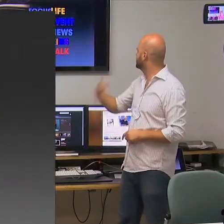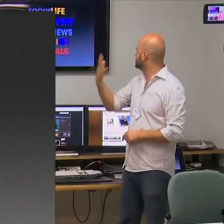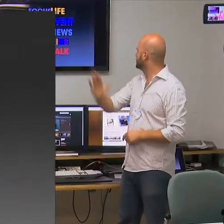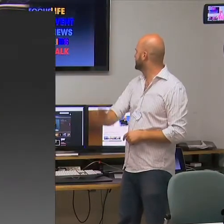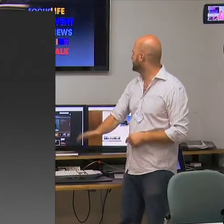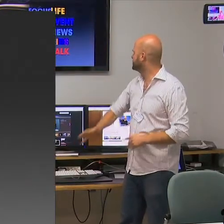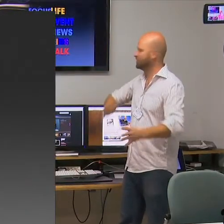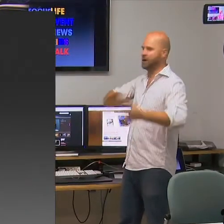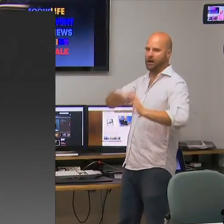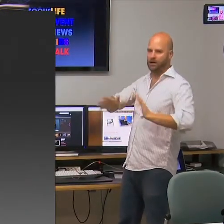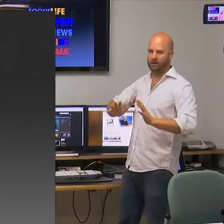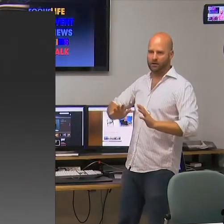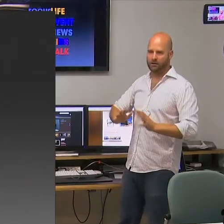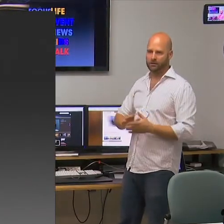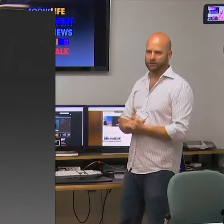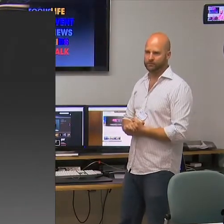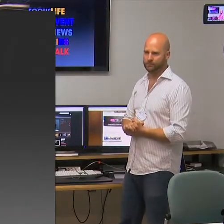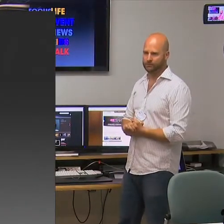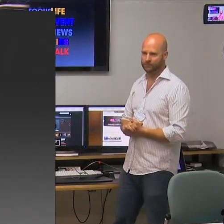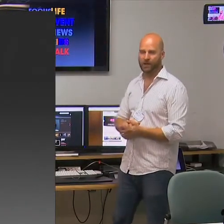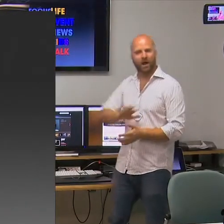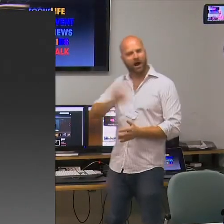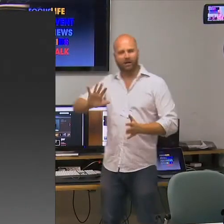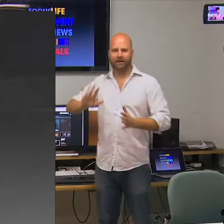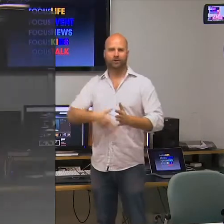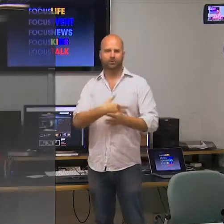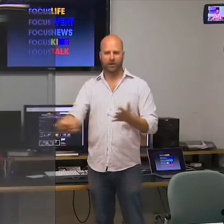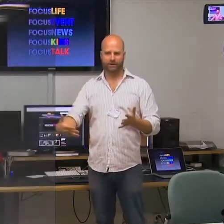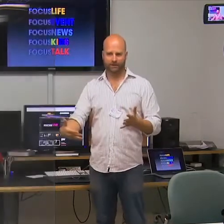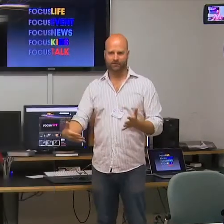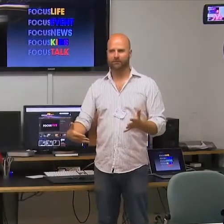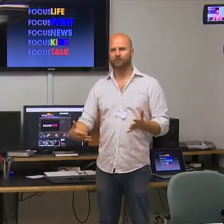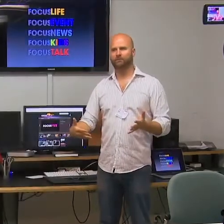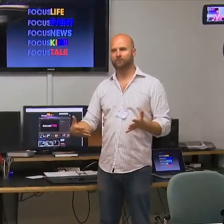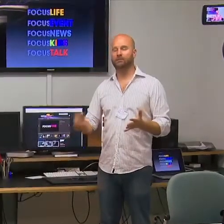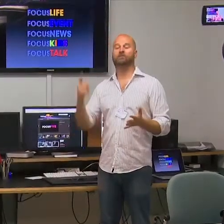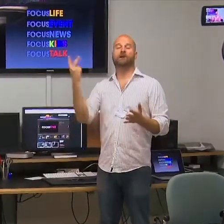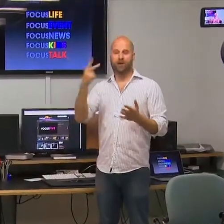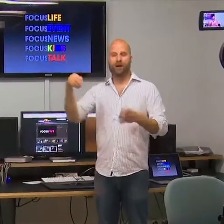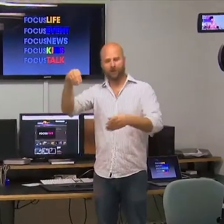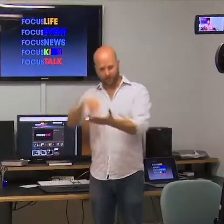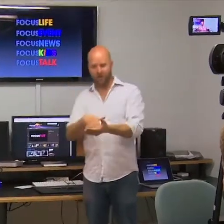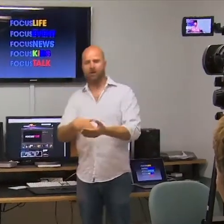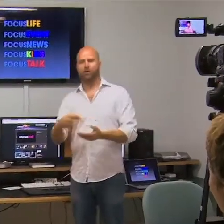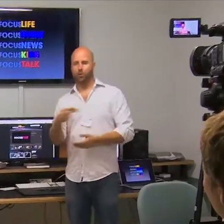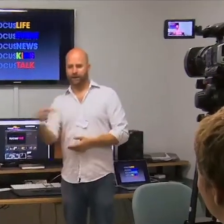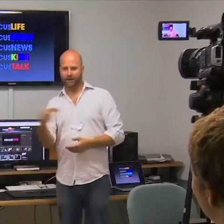News, Live-Events, Kids und Talk. Alle sind voll gebärdensprachlich und klar